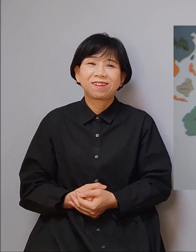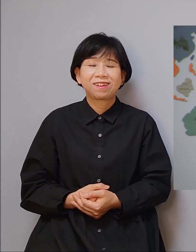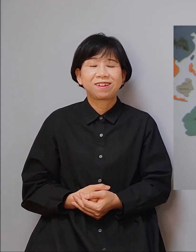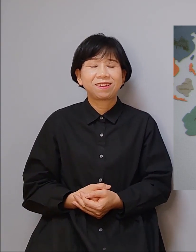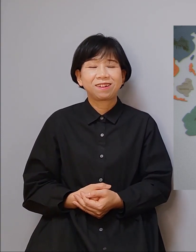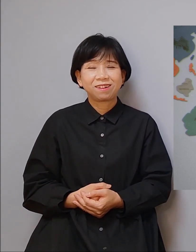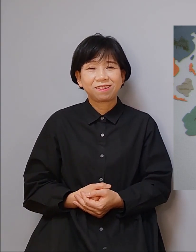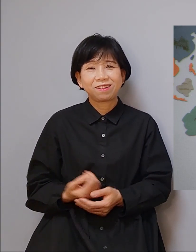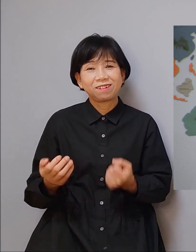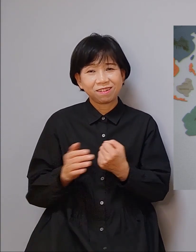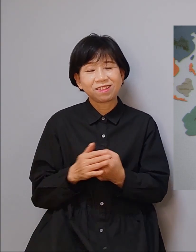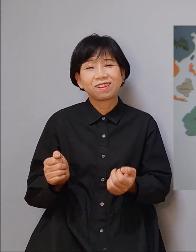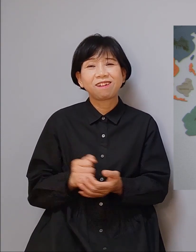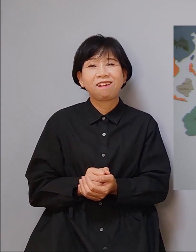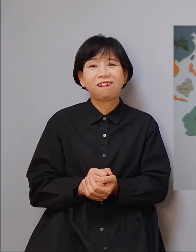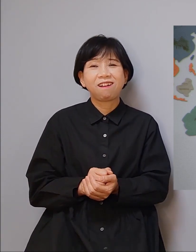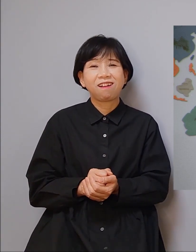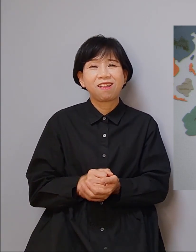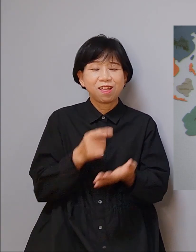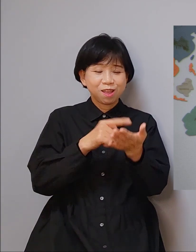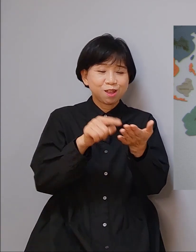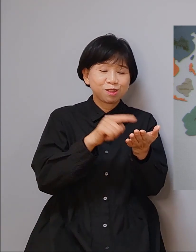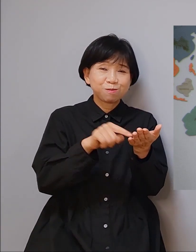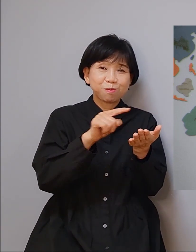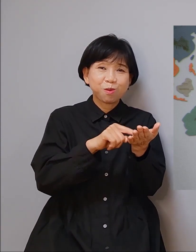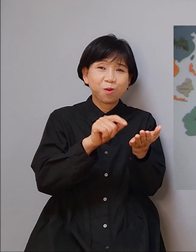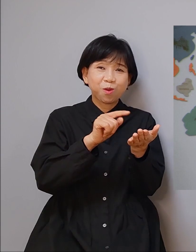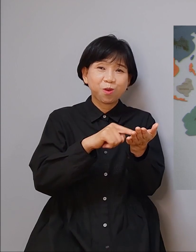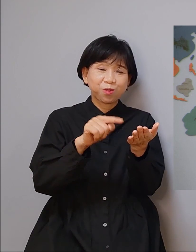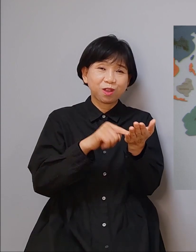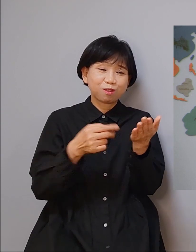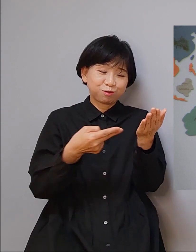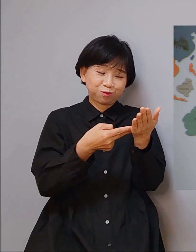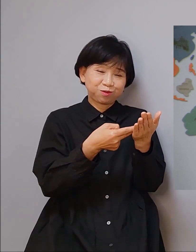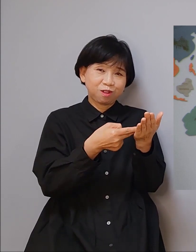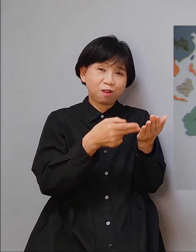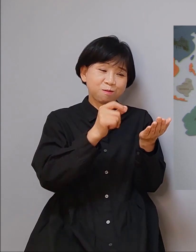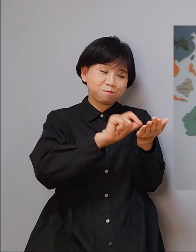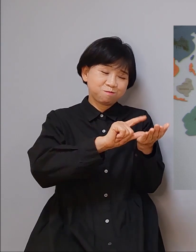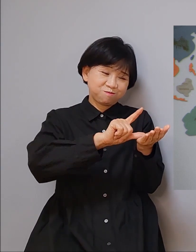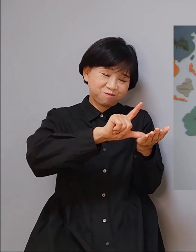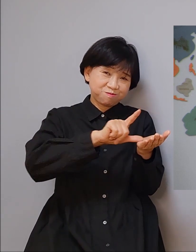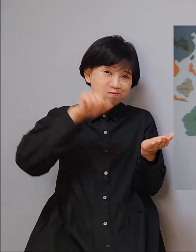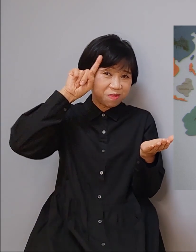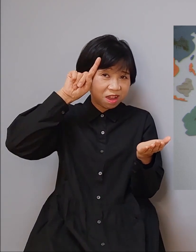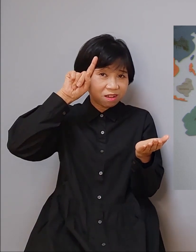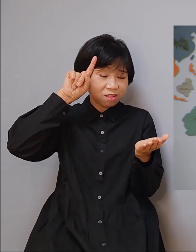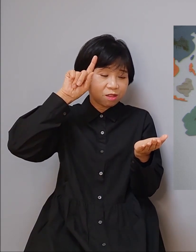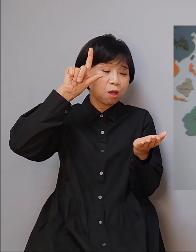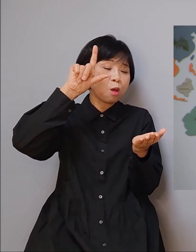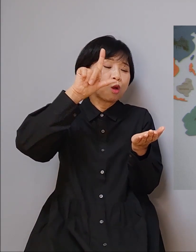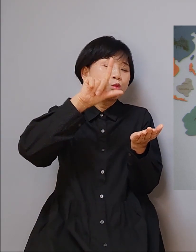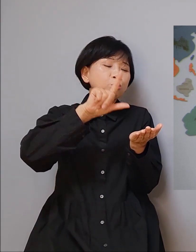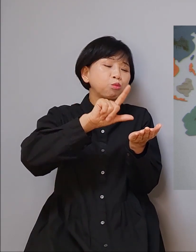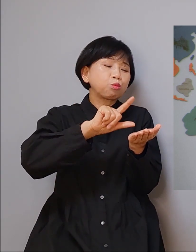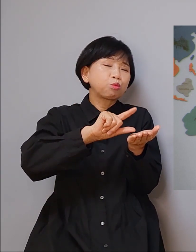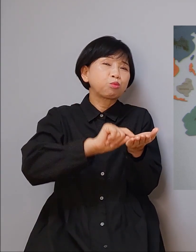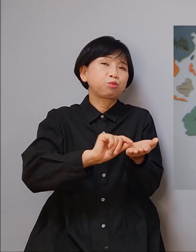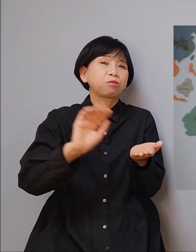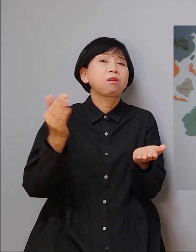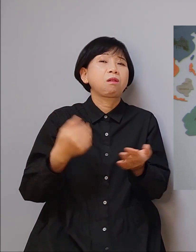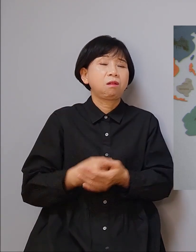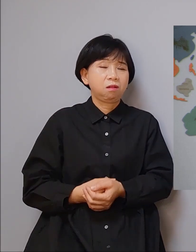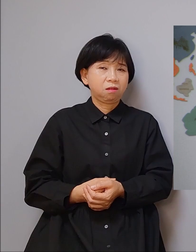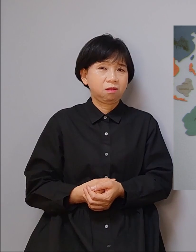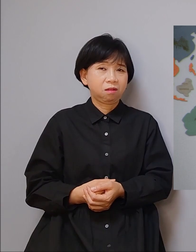그러니 배터리 충전이 뚝뚝 떨어집니다. 희한하더라고요. 여러분, 이때 충전하지